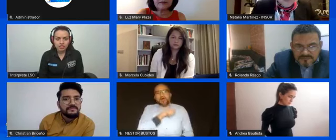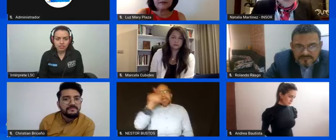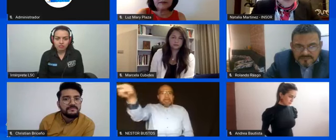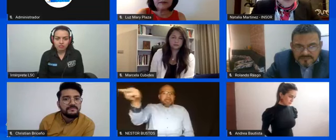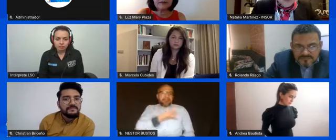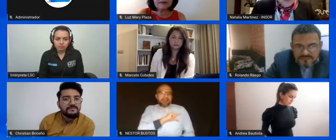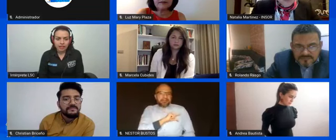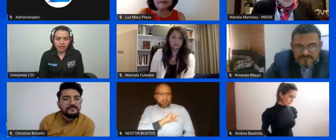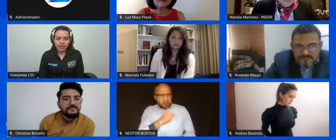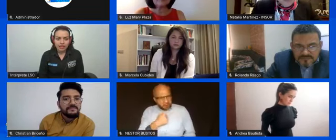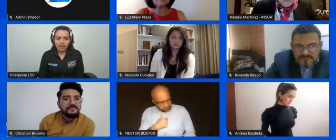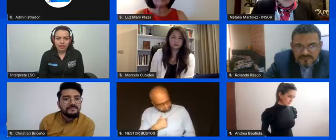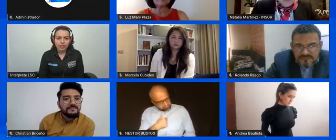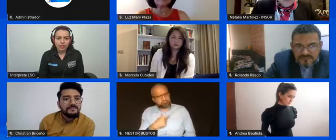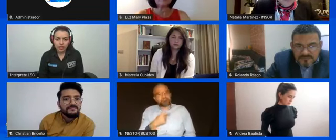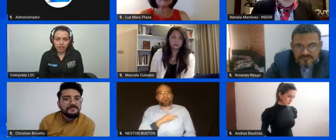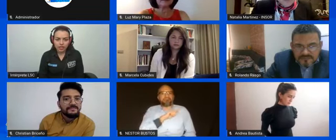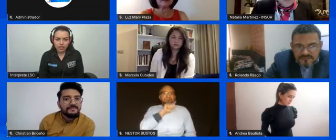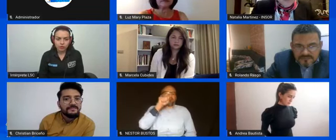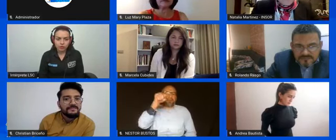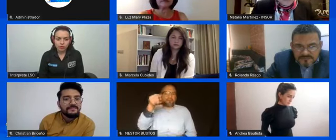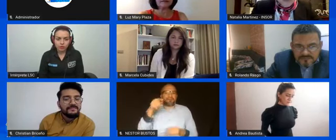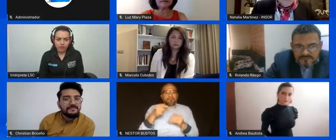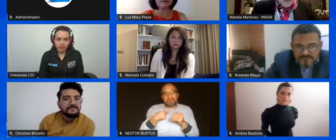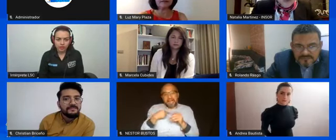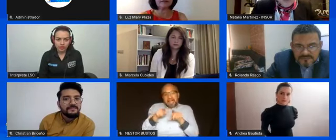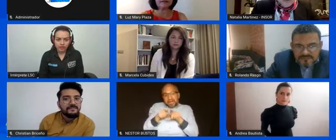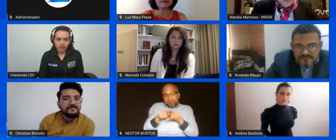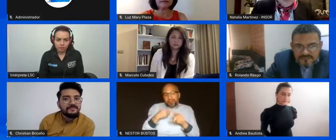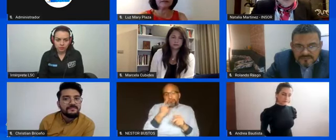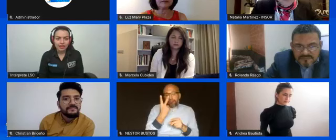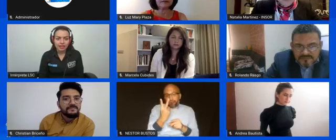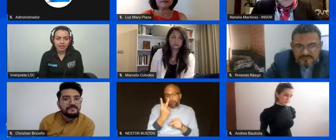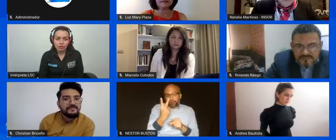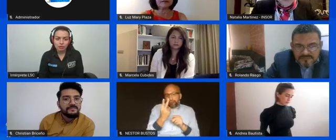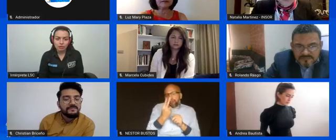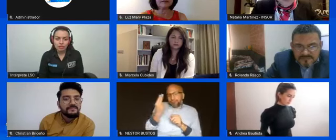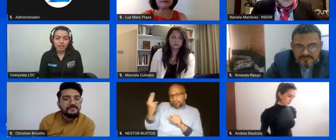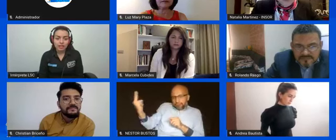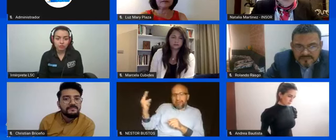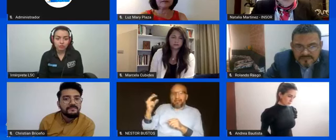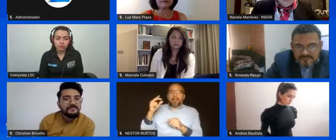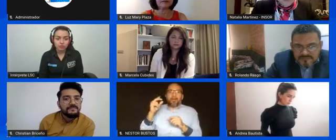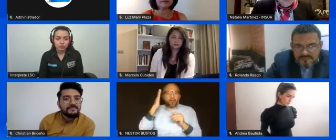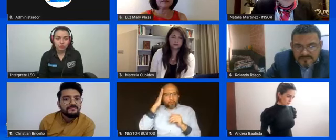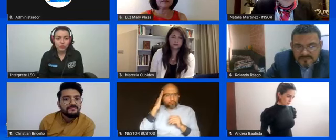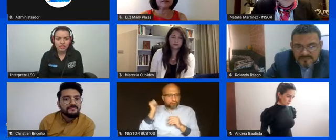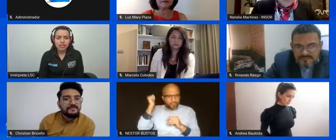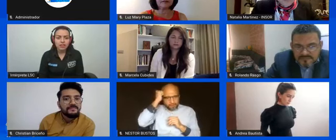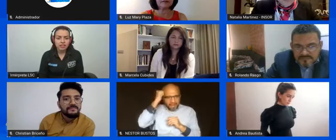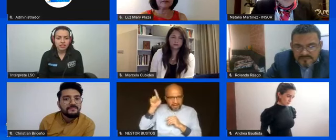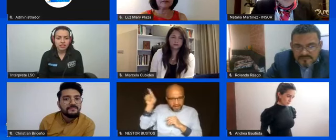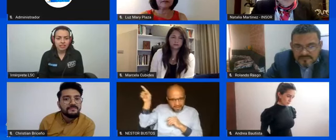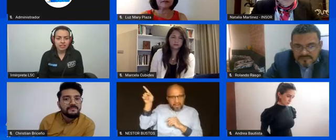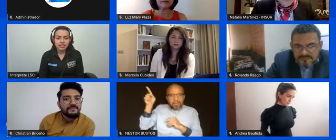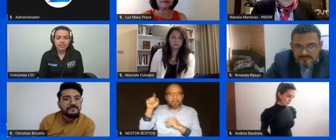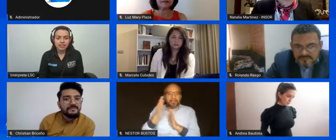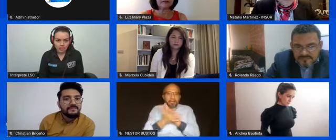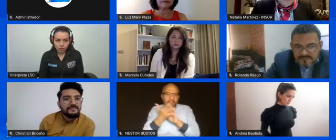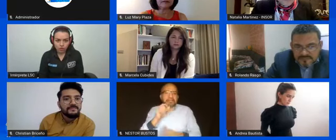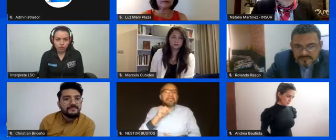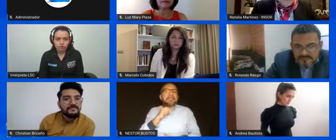angustia de no encontrar un colegio que pues tuviera el bachillerato para las personas sordas, me